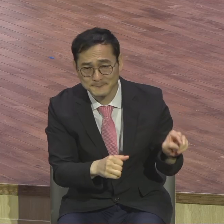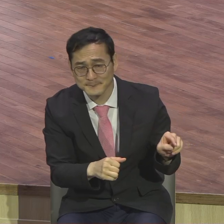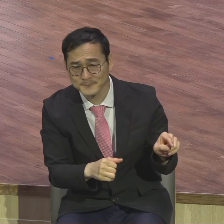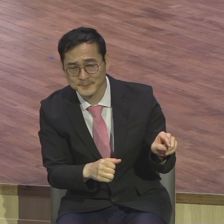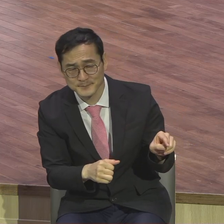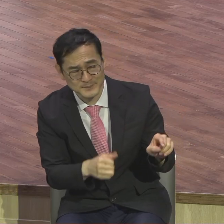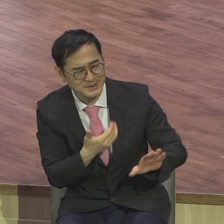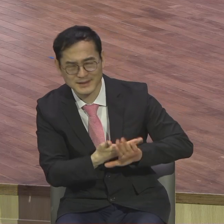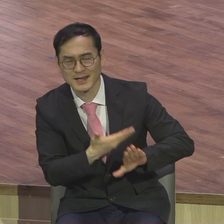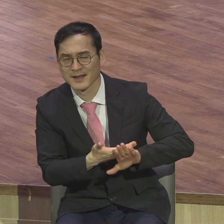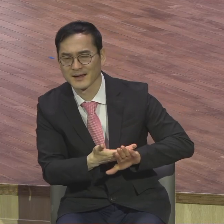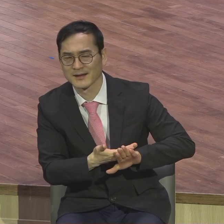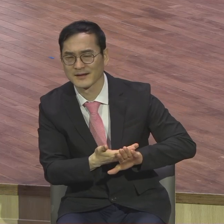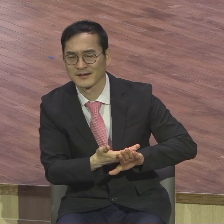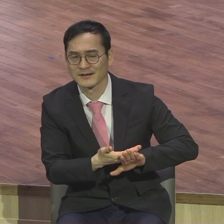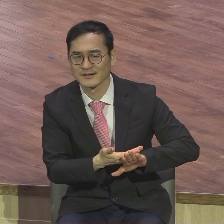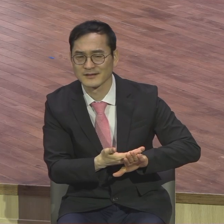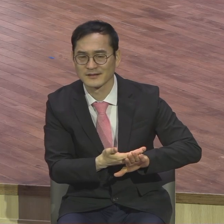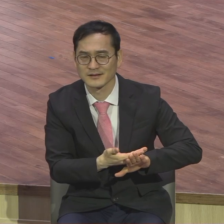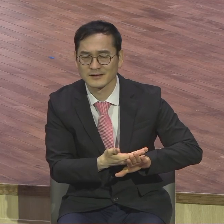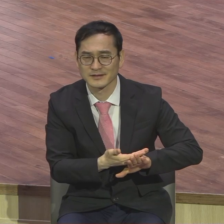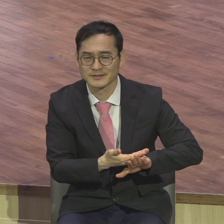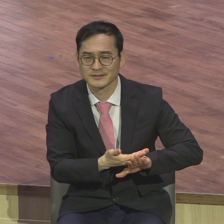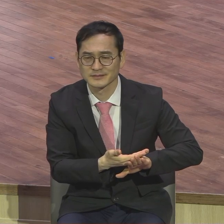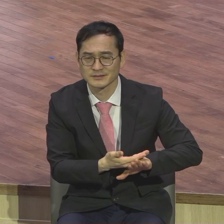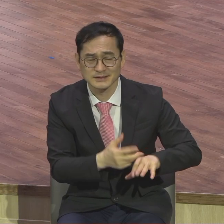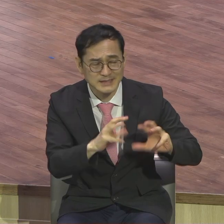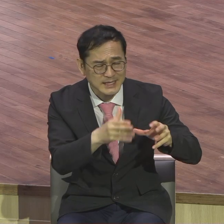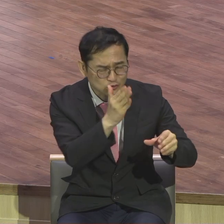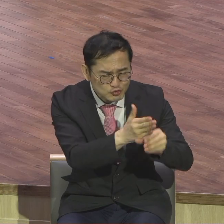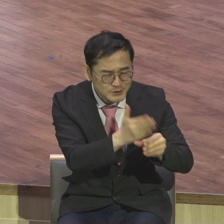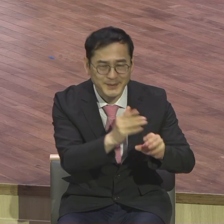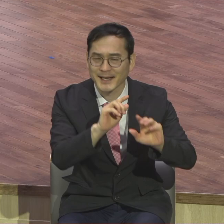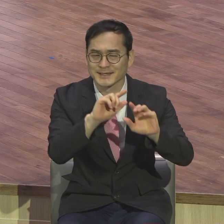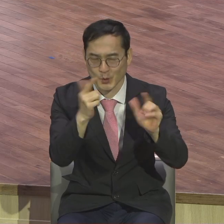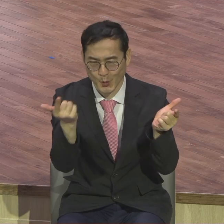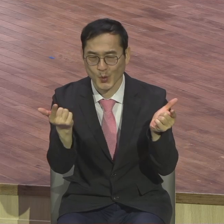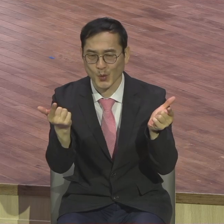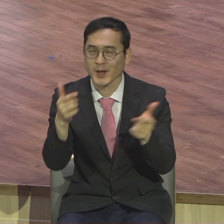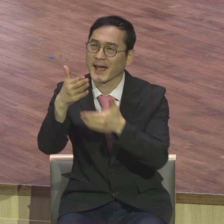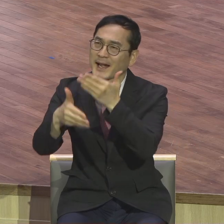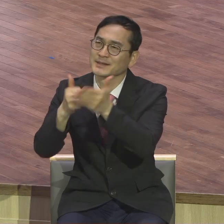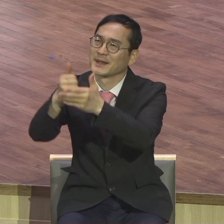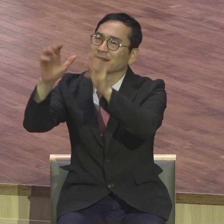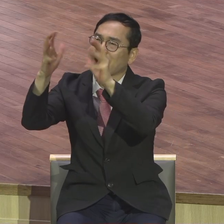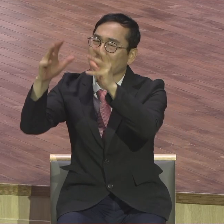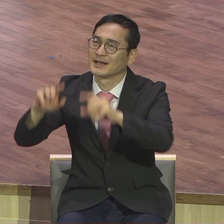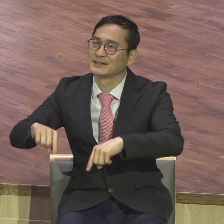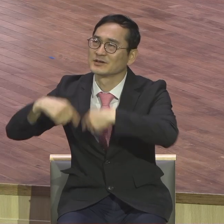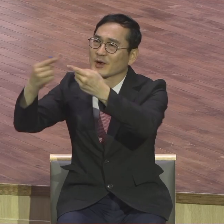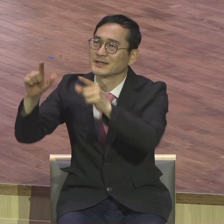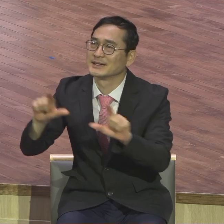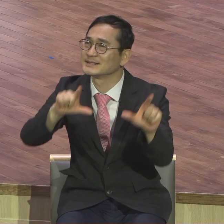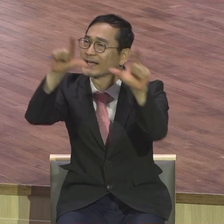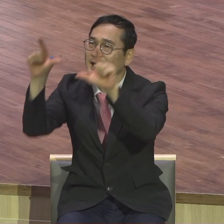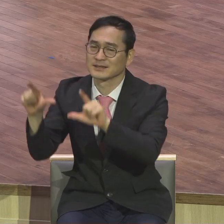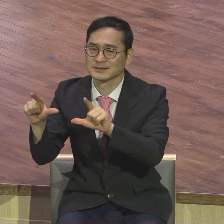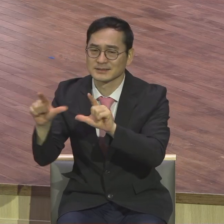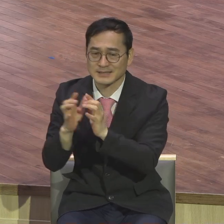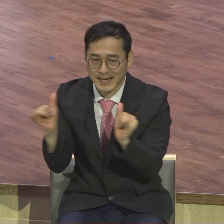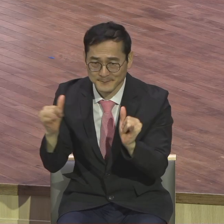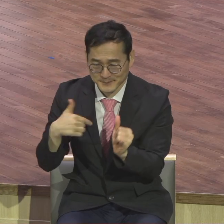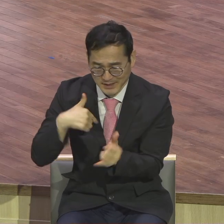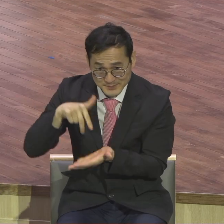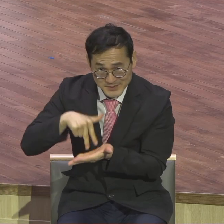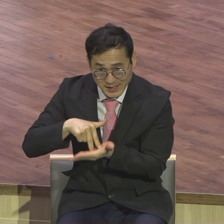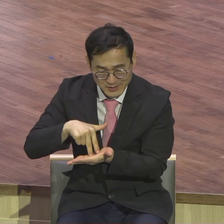그런 가치관, 그런 우선순위가 아니고 이제는 하나님의 나라에 들어가서 살 그러한